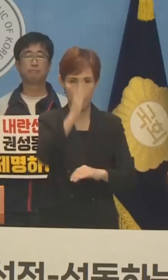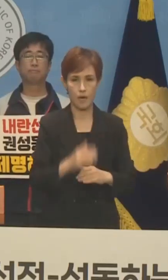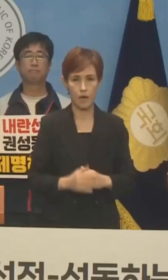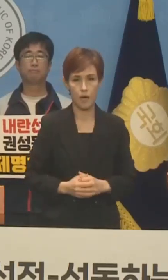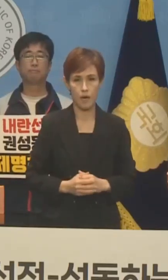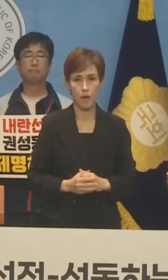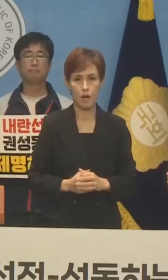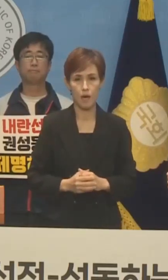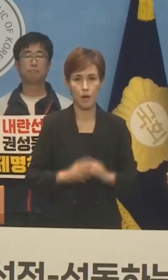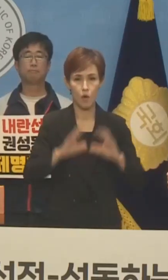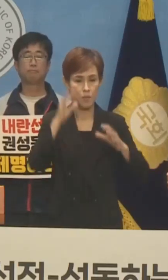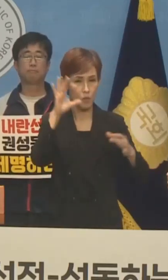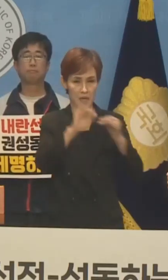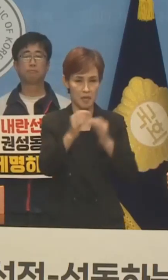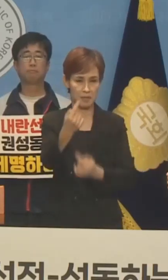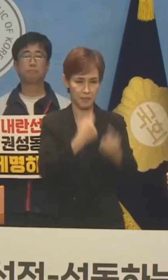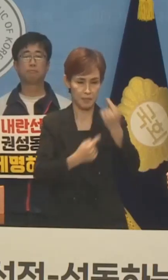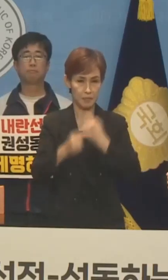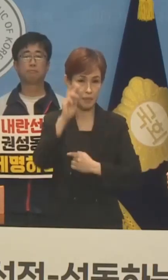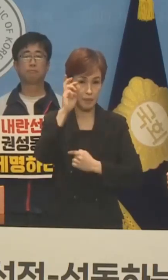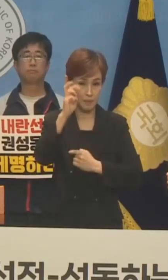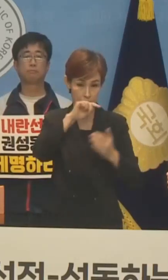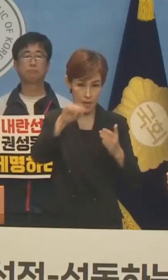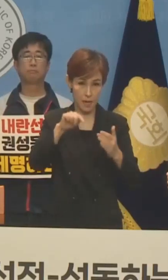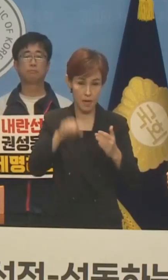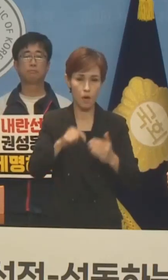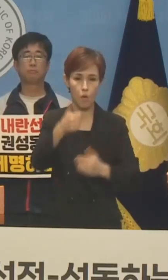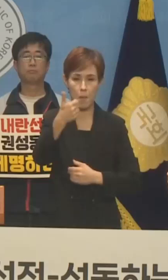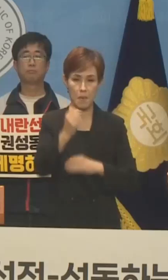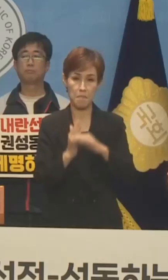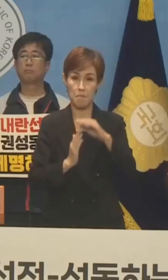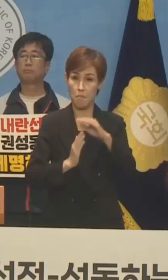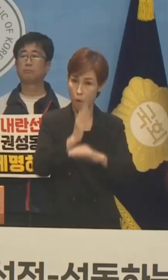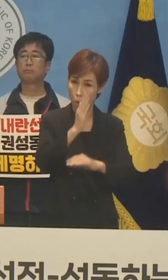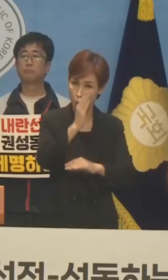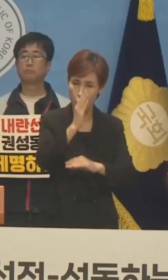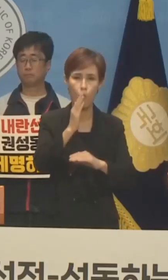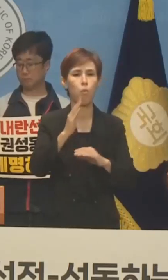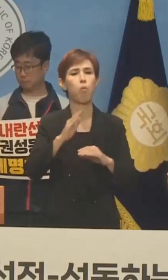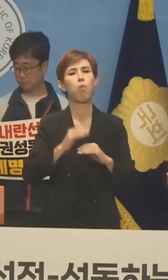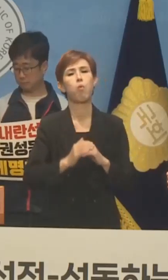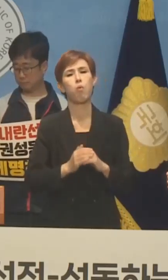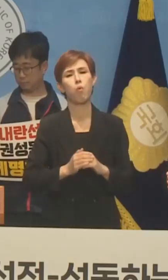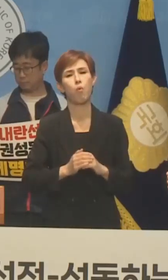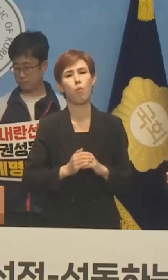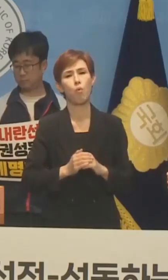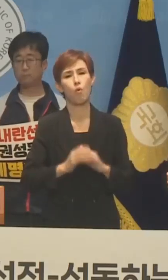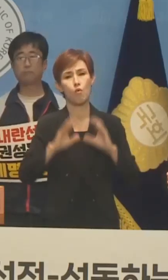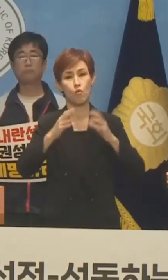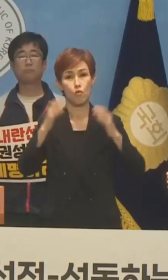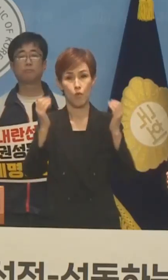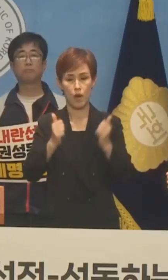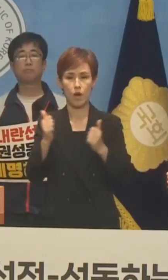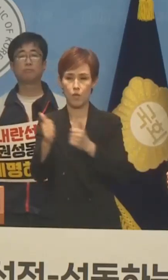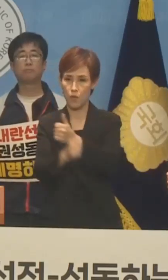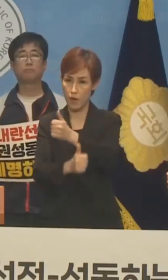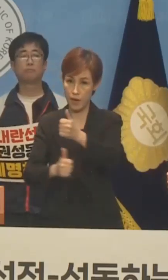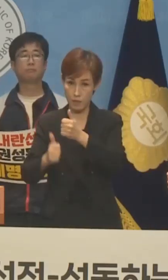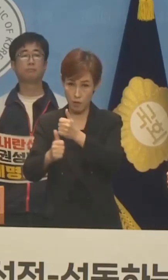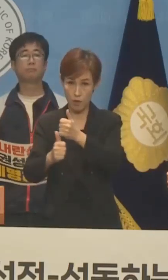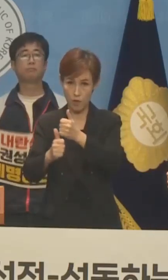국민동의 청원은 동의기간 30일 만에 5만 명 이상의 동의를 얻은 안건에 대해 국회